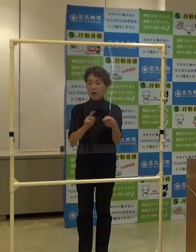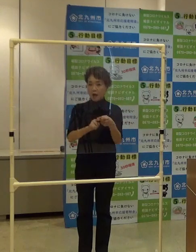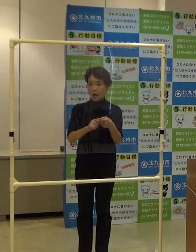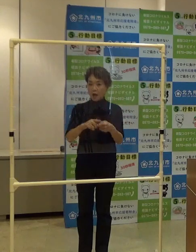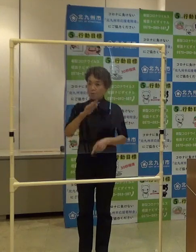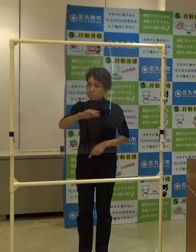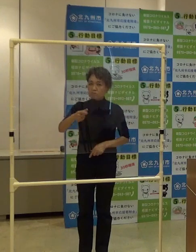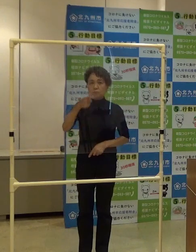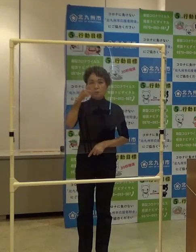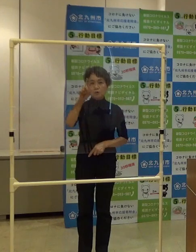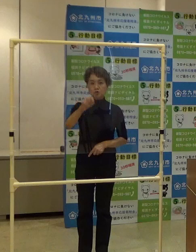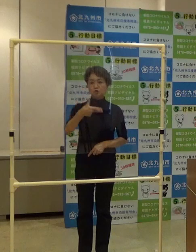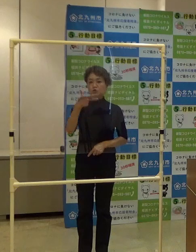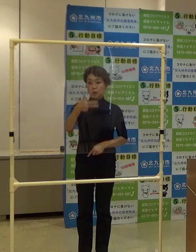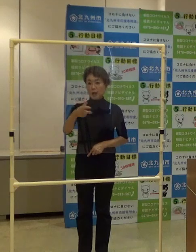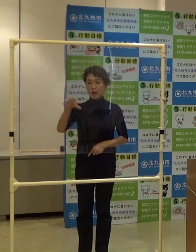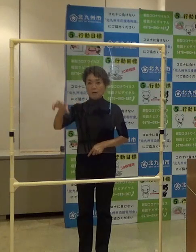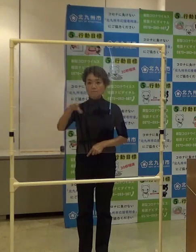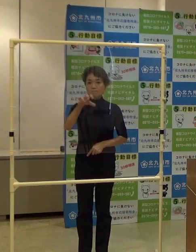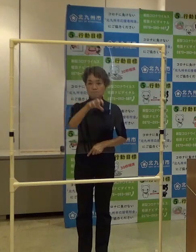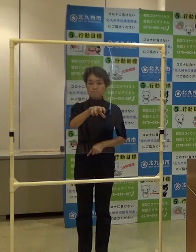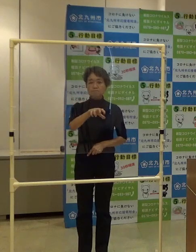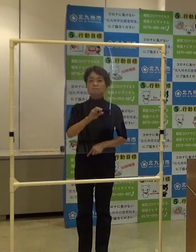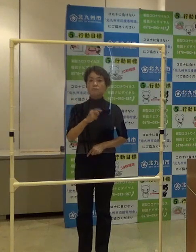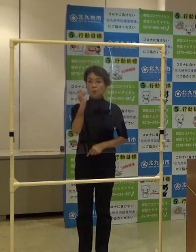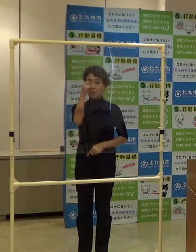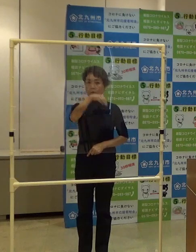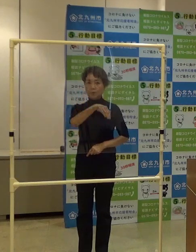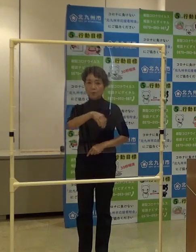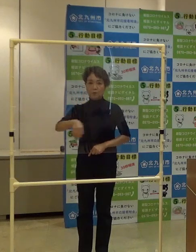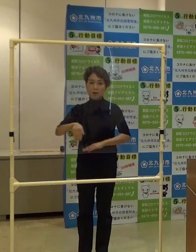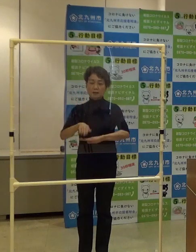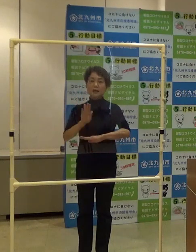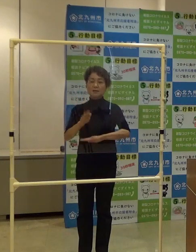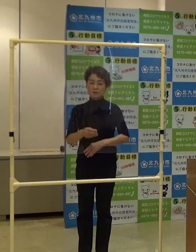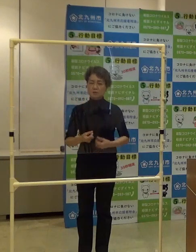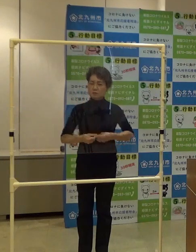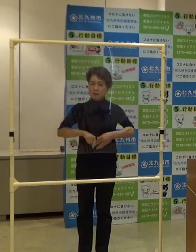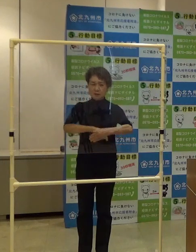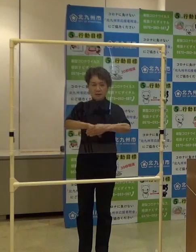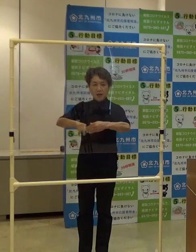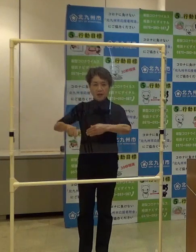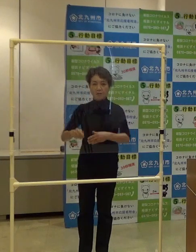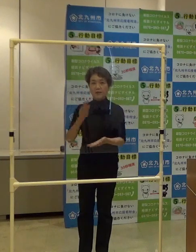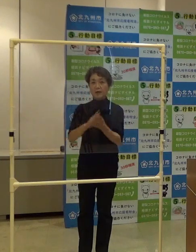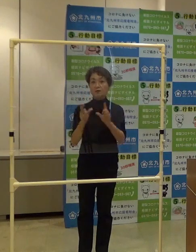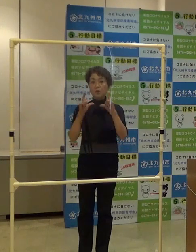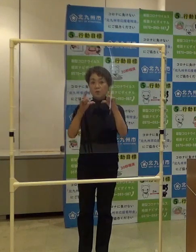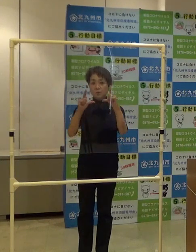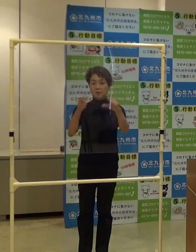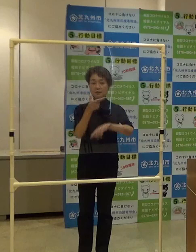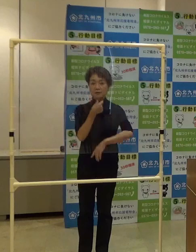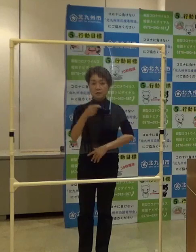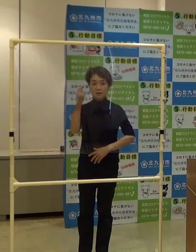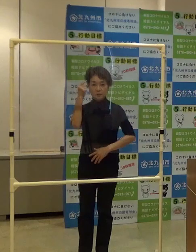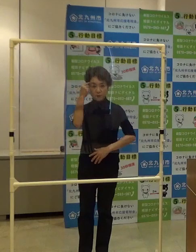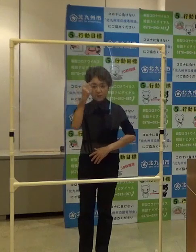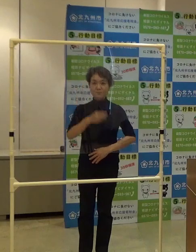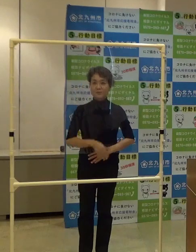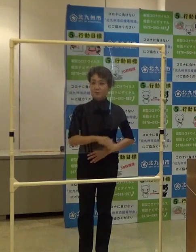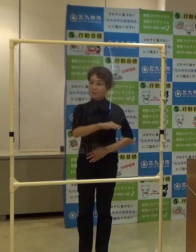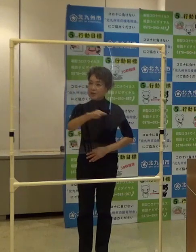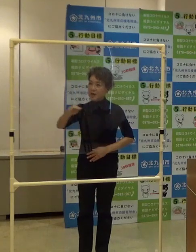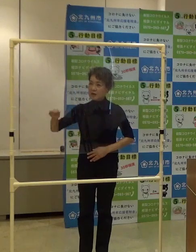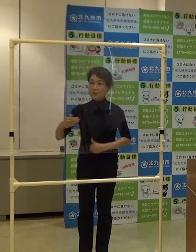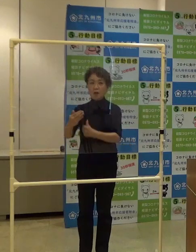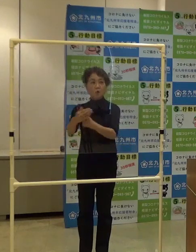17箇所に置く予定でございますが、詳細は改めてお知らせを申し上げたいと思います。皆様